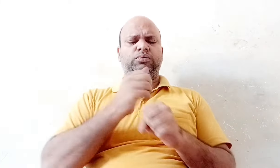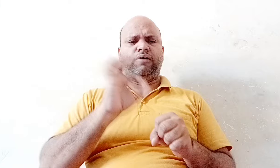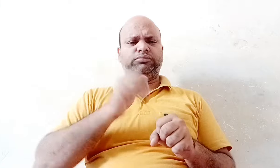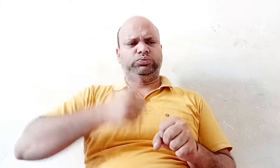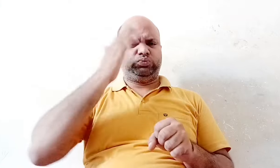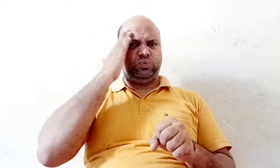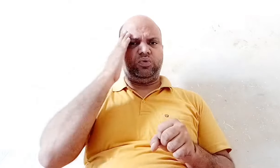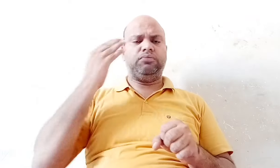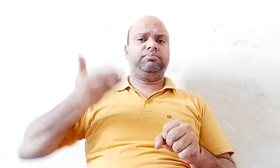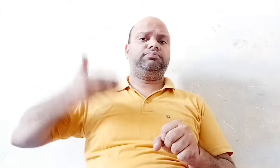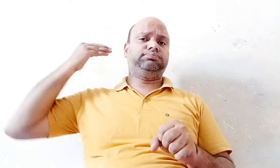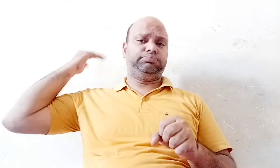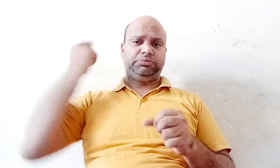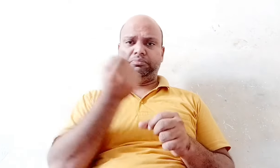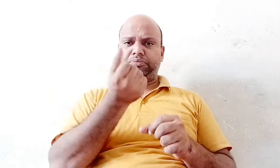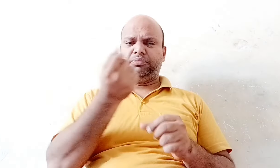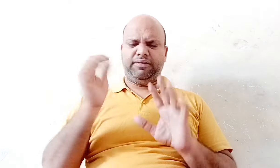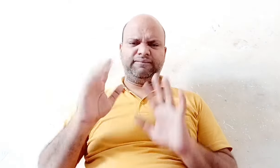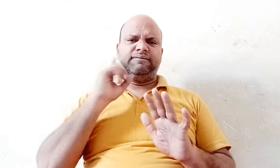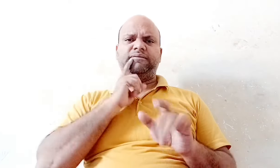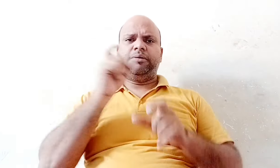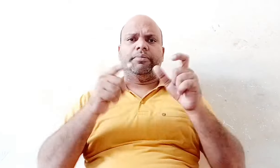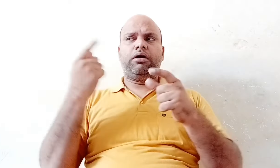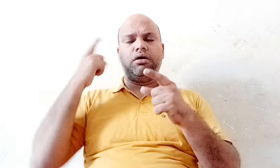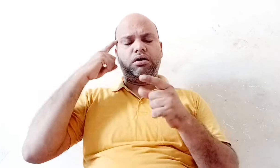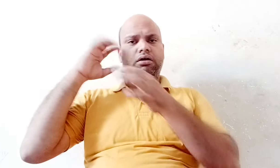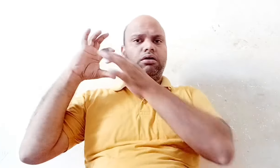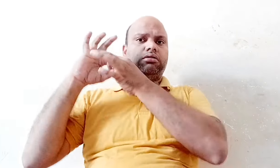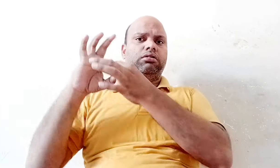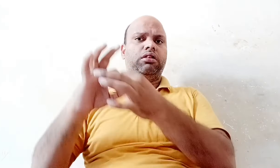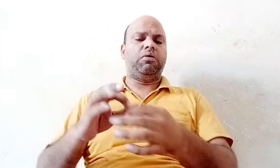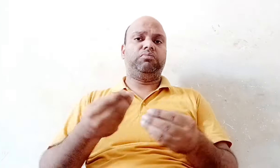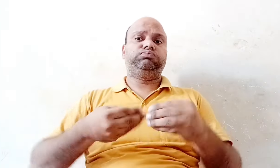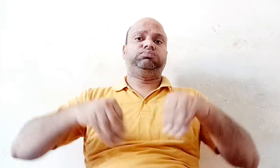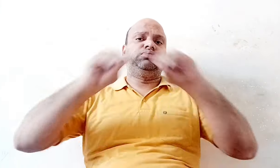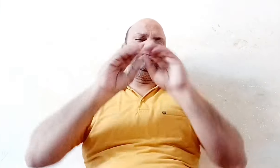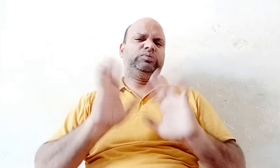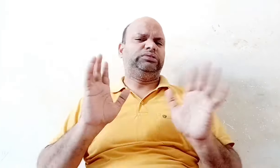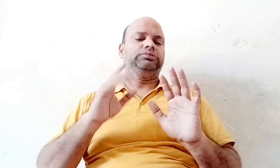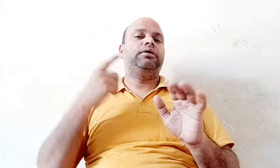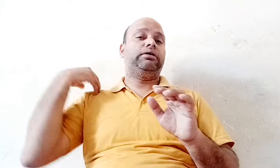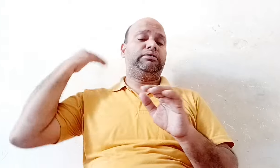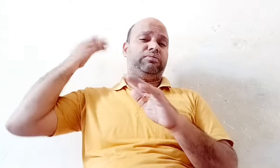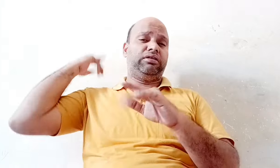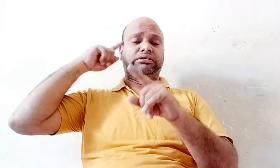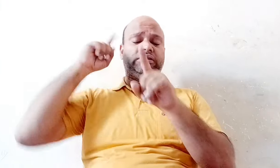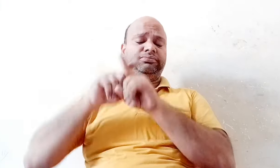varistha prabandaka, thosakakara ya mukya prabandaka, Thosakakara Vara Sambadita Dastavjom Ki Satyapana